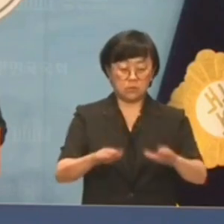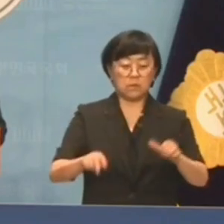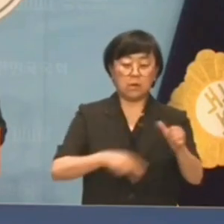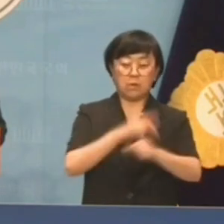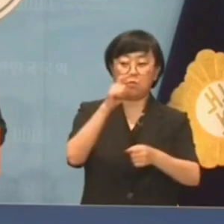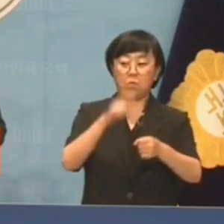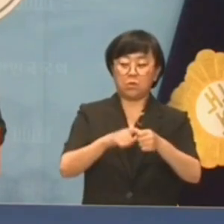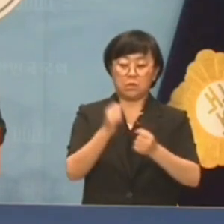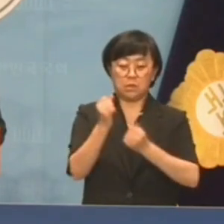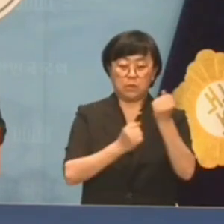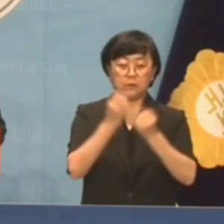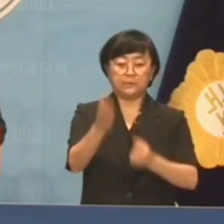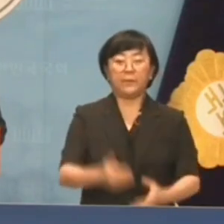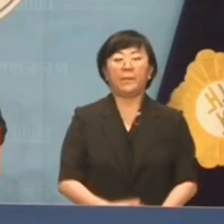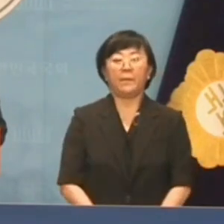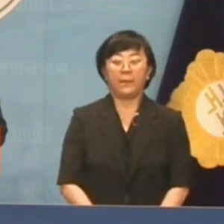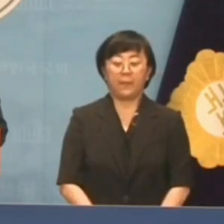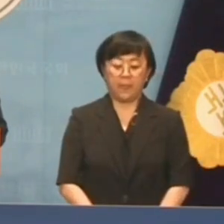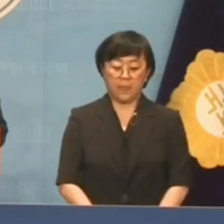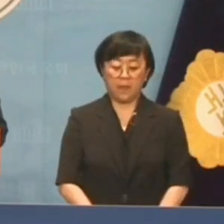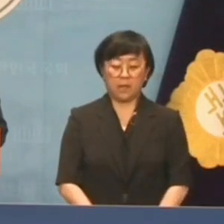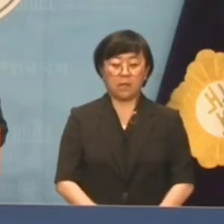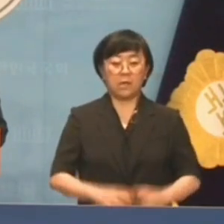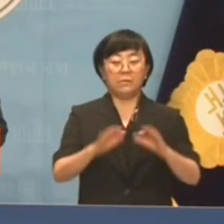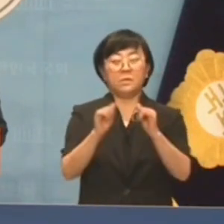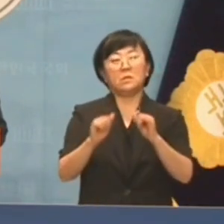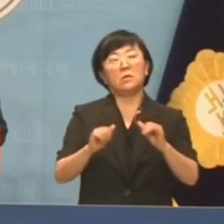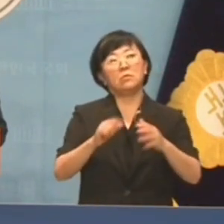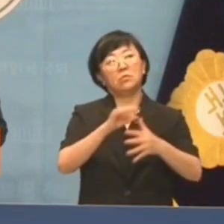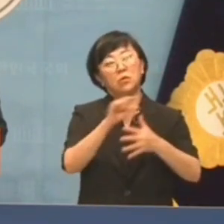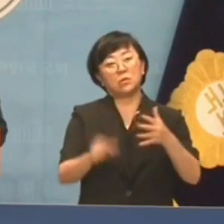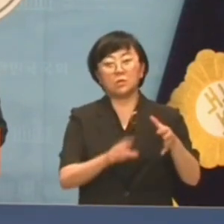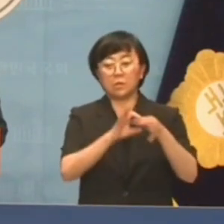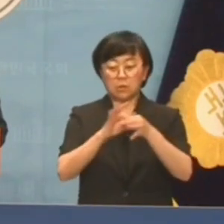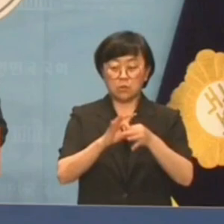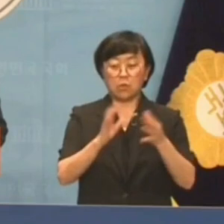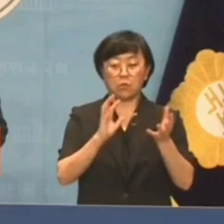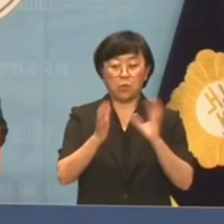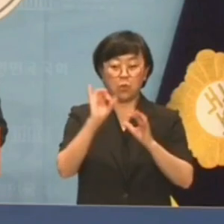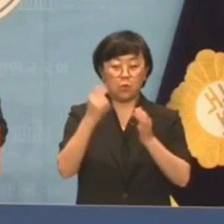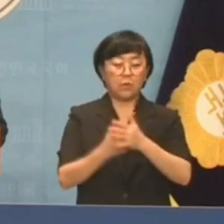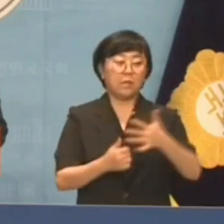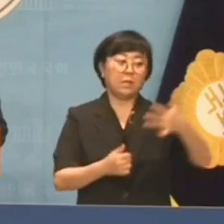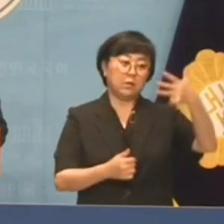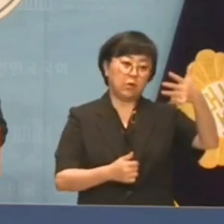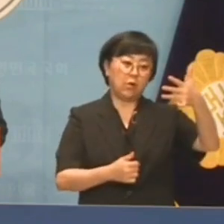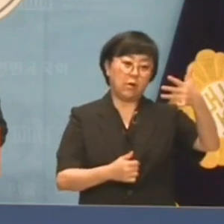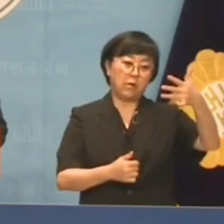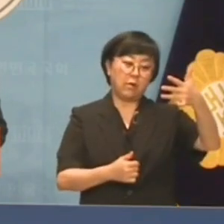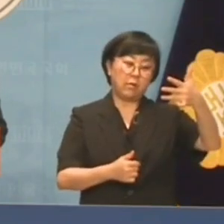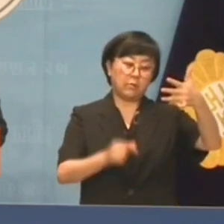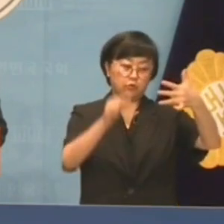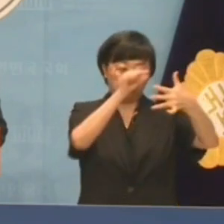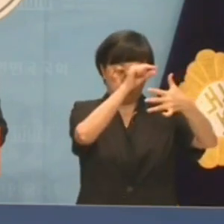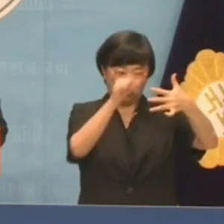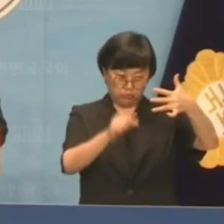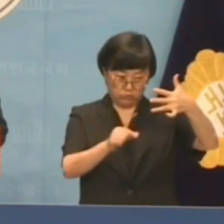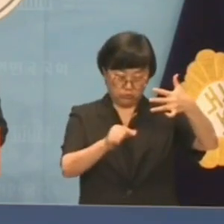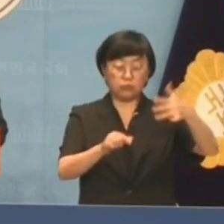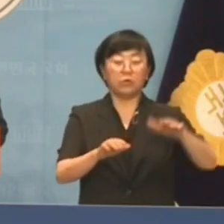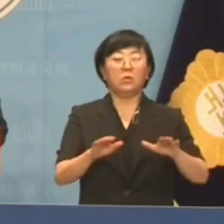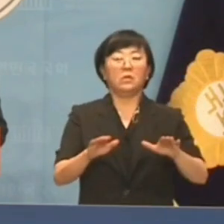기자회견 취지를 설명드리겠습니다. 민생회복 프로젝트 연속 토론회는 총 8차례 진행될